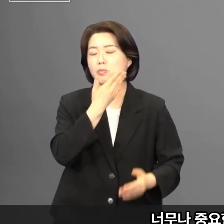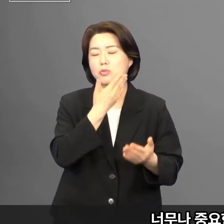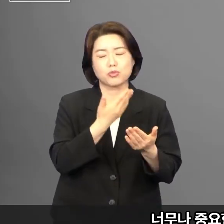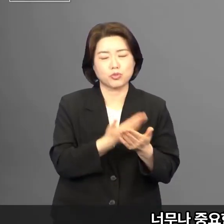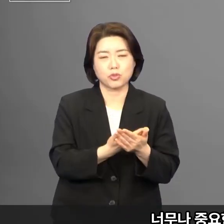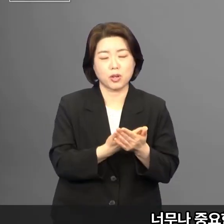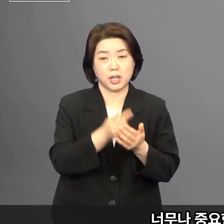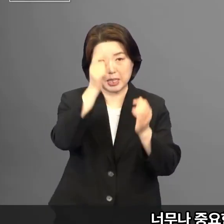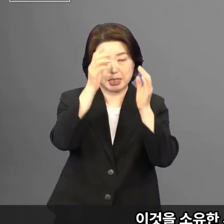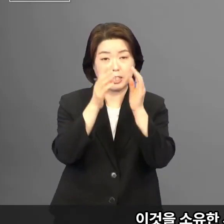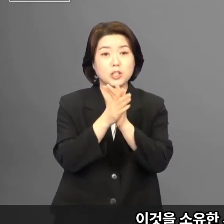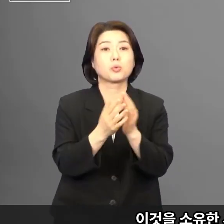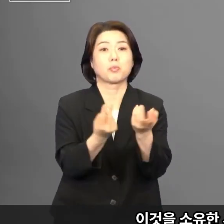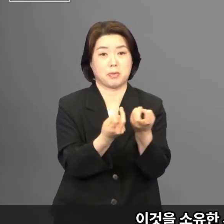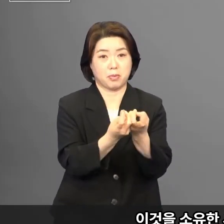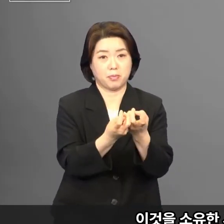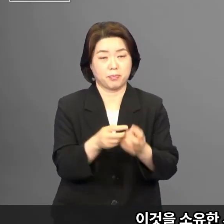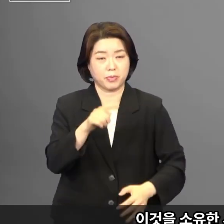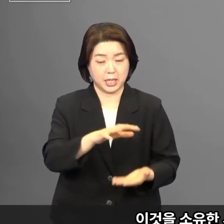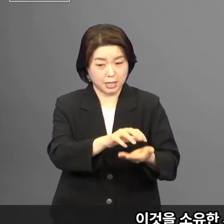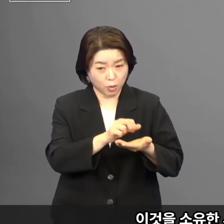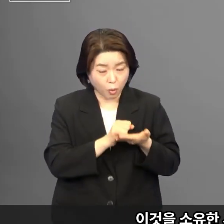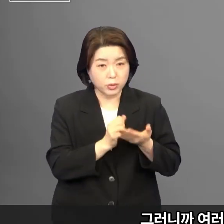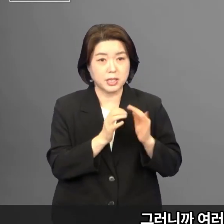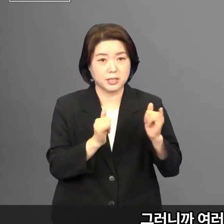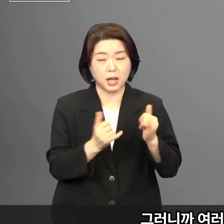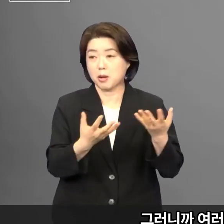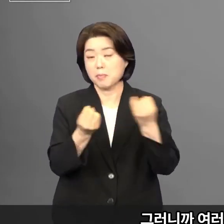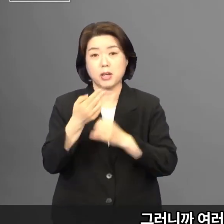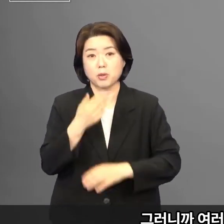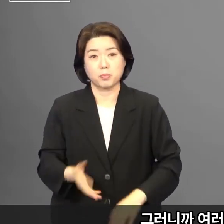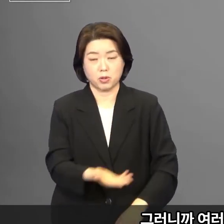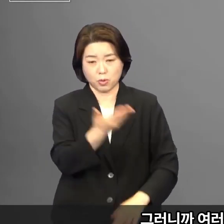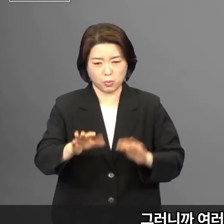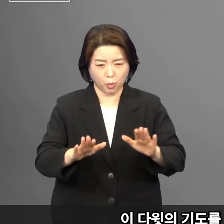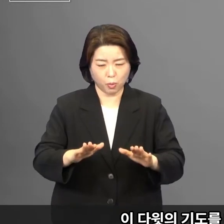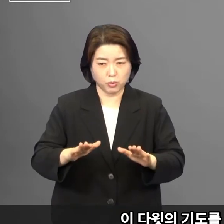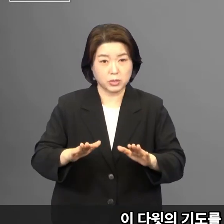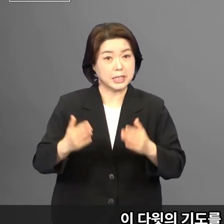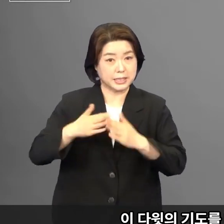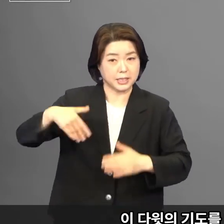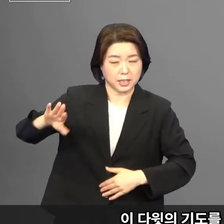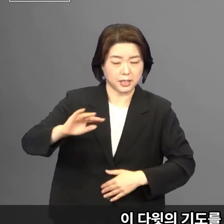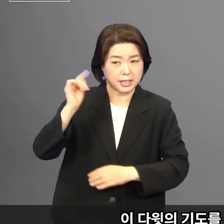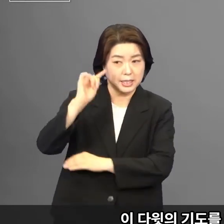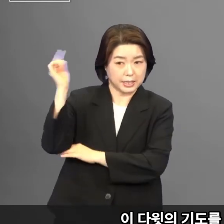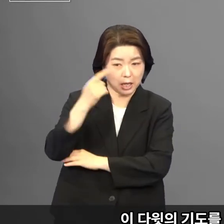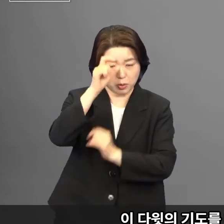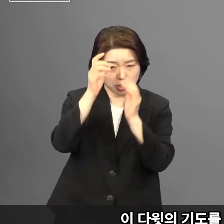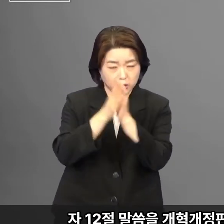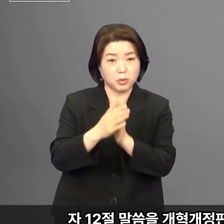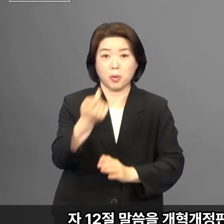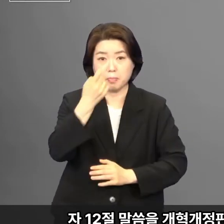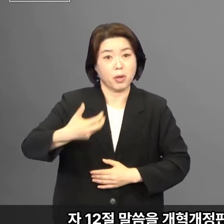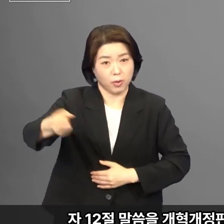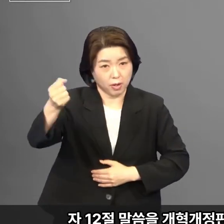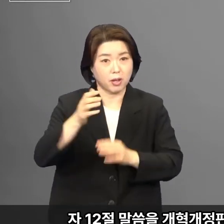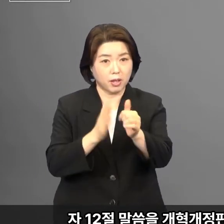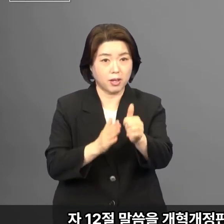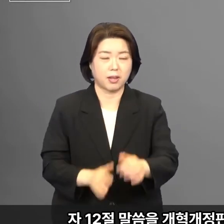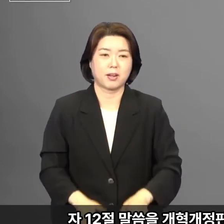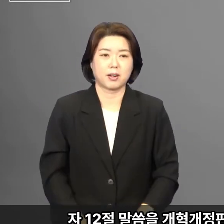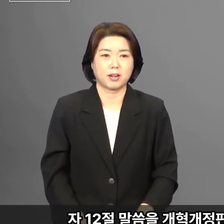기도의 원리이고 이것을 소유한 사람이 많지가 않아요. 그러니까 여러분 오늘 꼭 가실 때는 이 다윗의 기도를 배우셔야 된다는 거예요. 자,